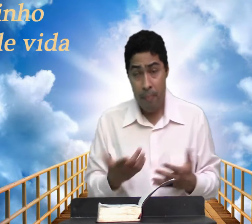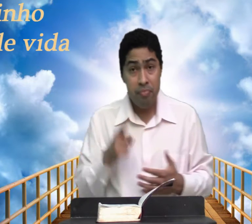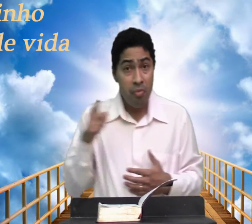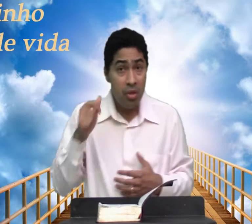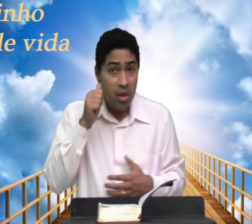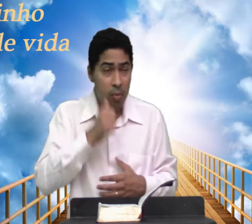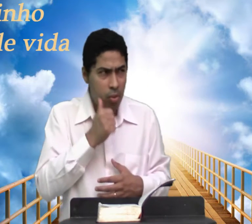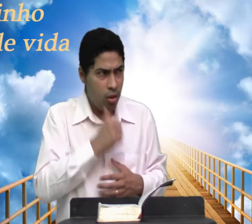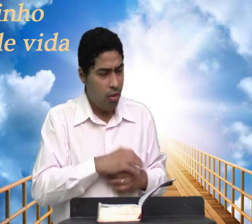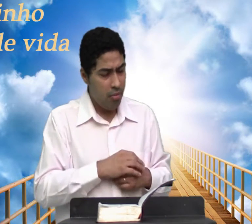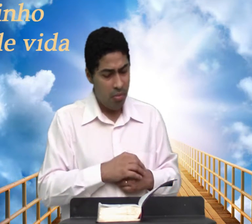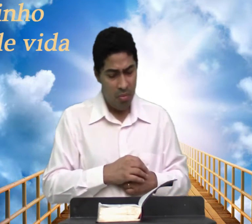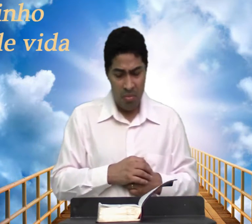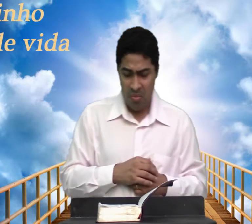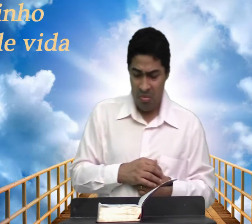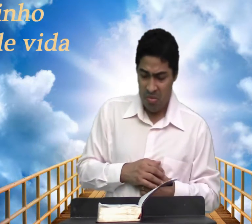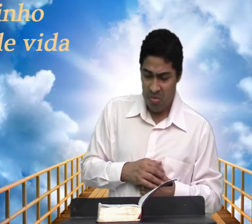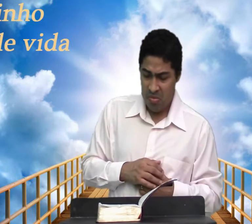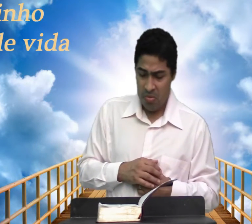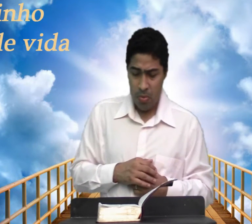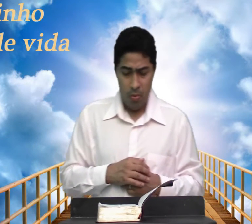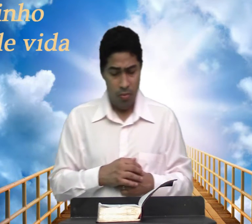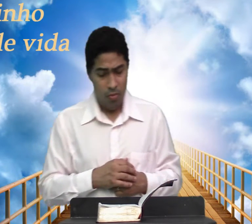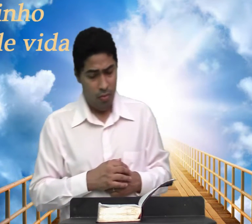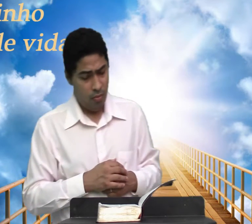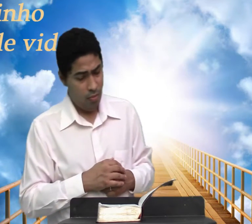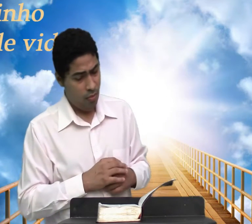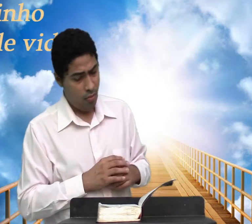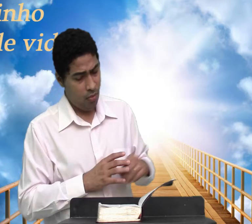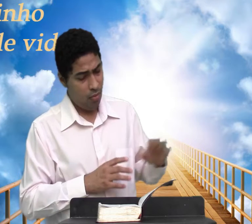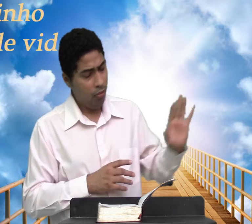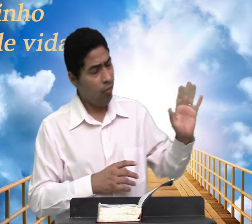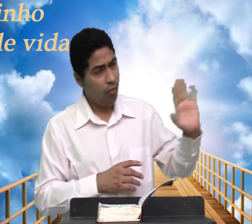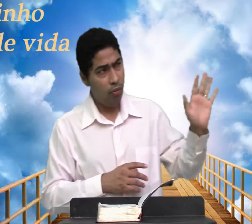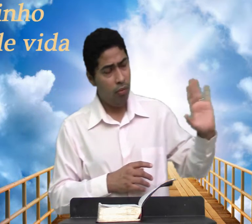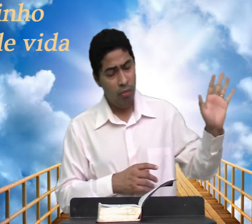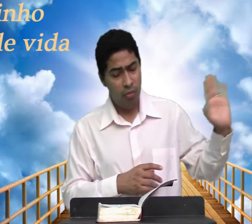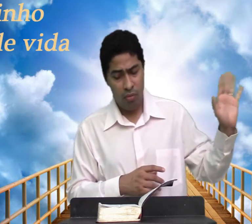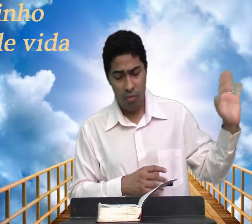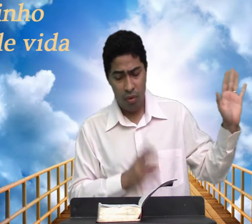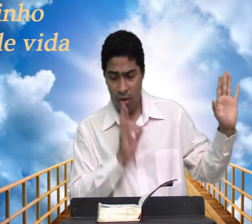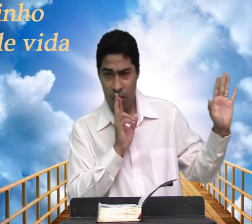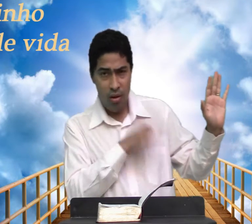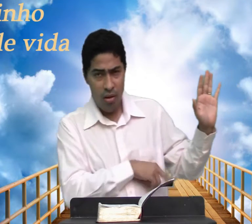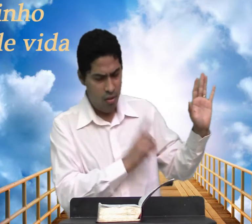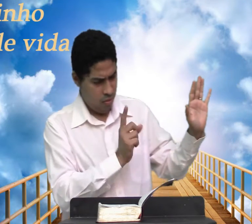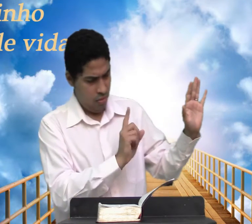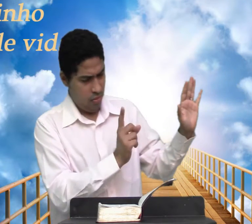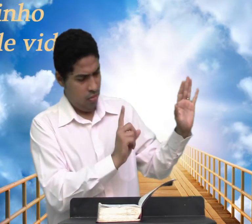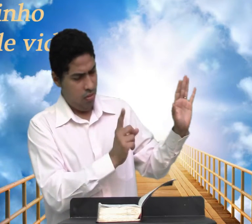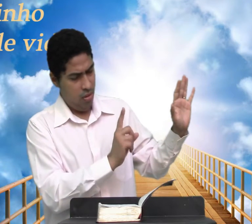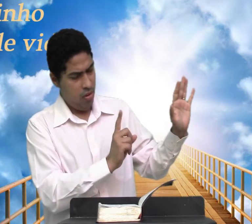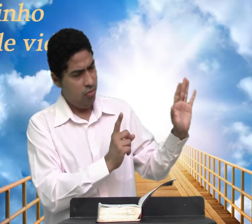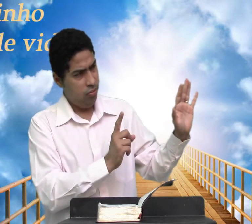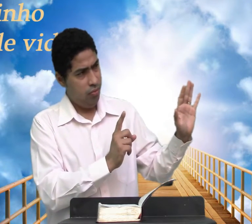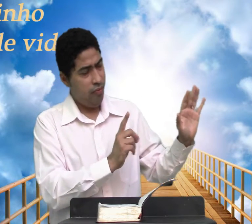para a serpente, né, e tenta lhe responder: do fruto das árvores do